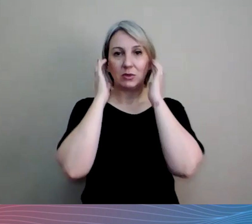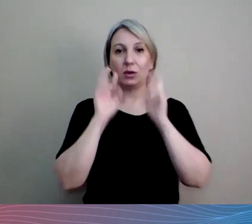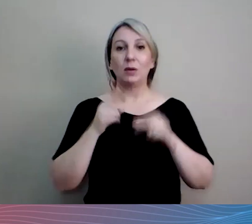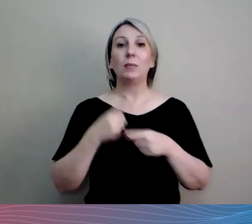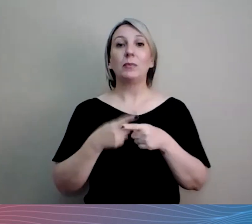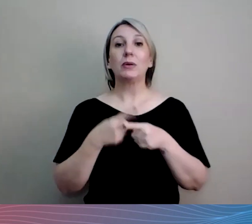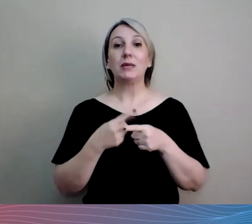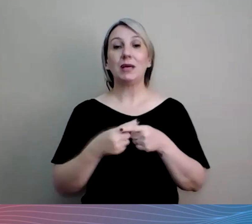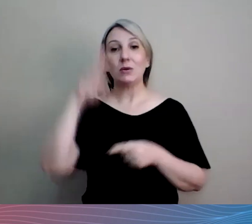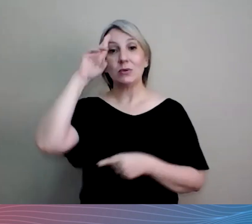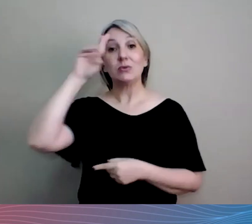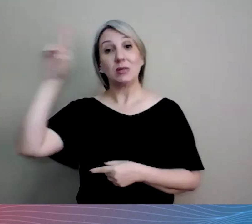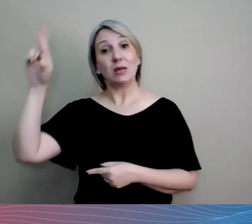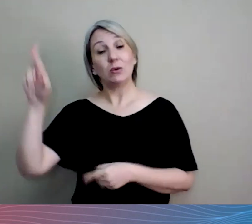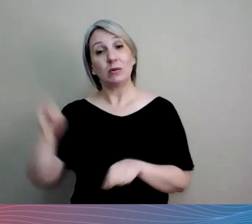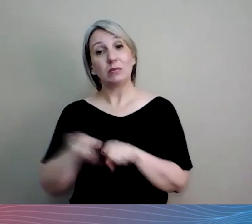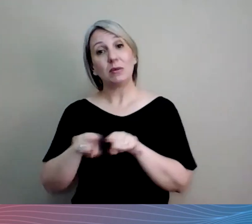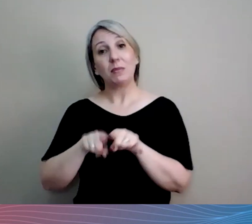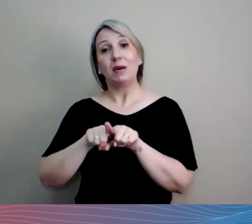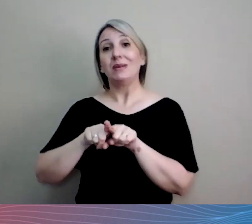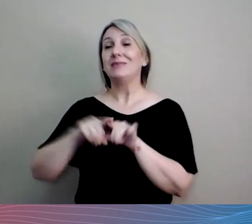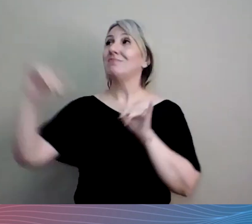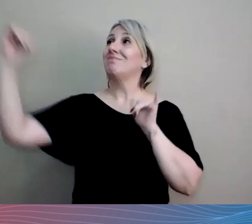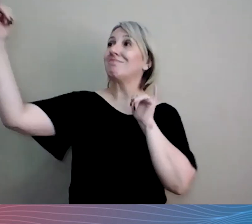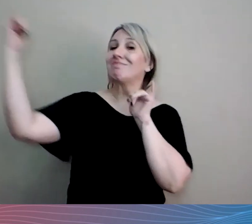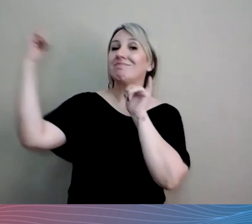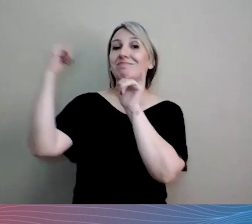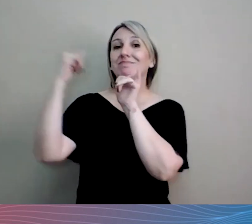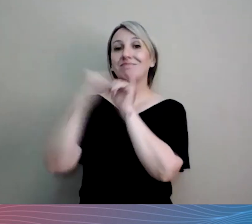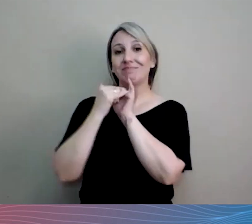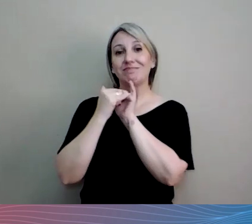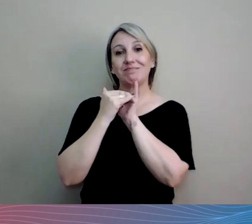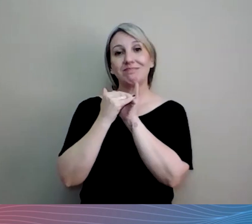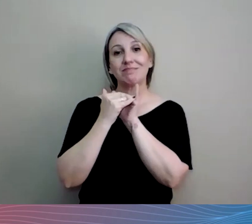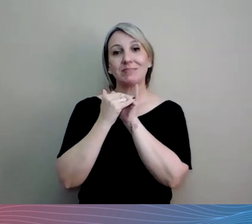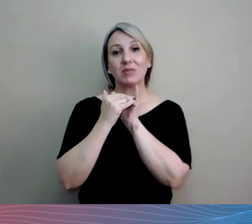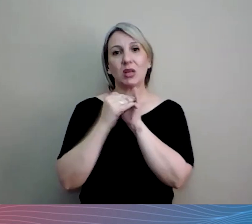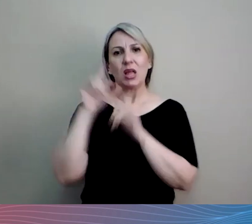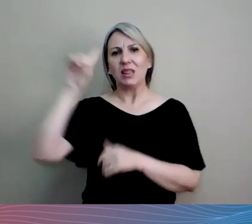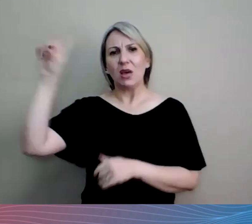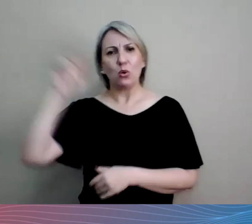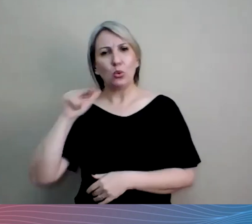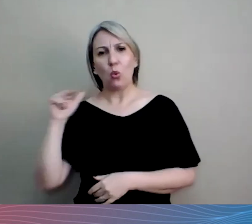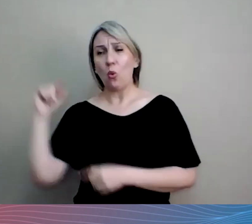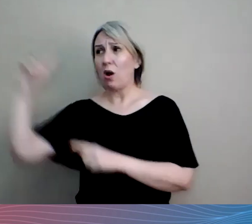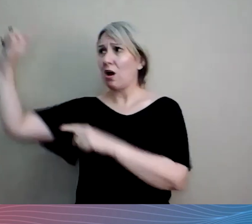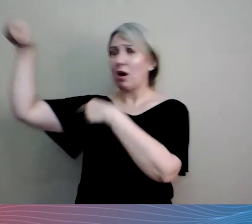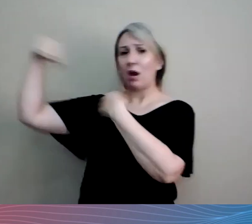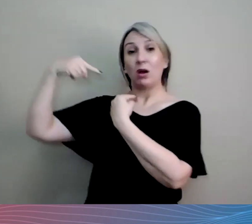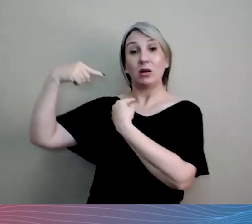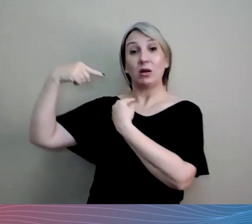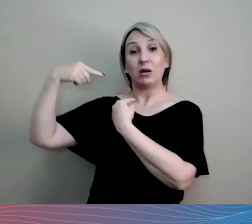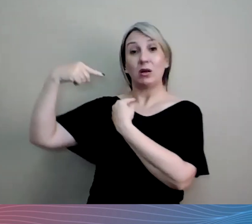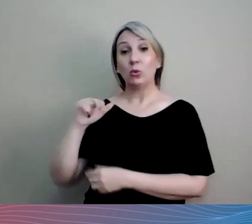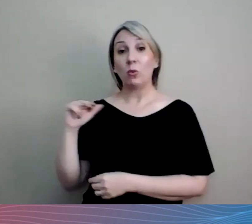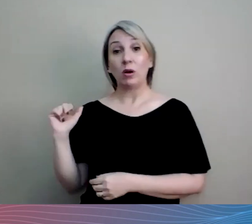também perdoai vós. O Senhor nos perdoou sem ter nos ofendido em nada, Então vamos perdoar uns